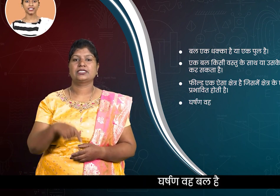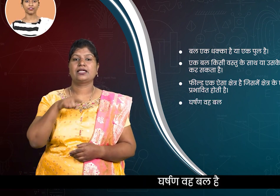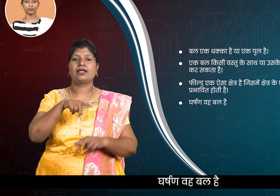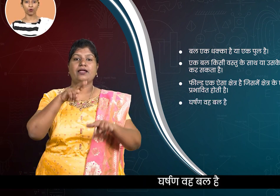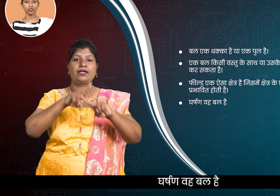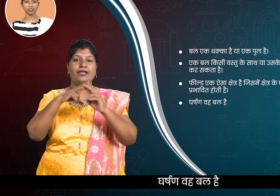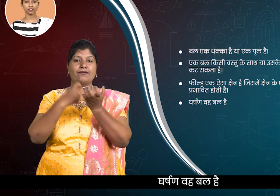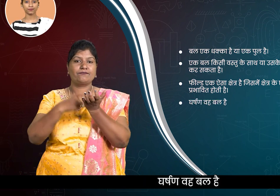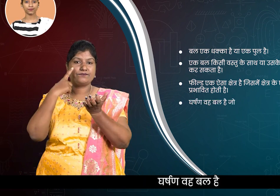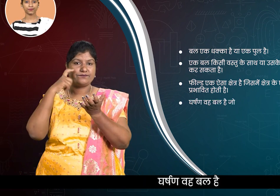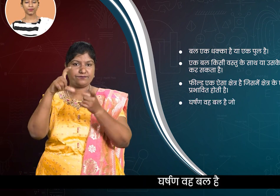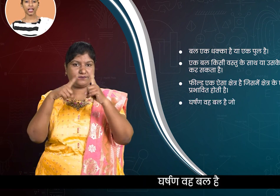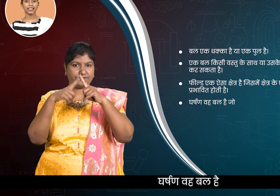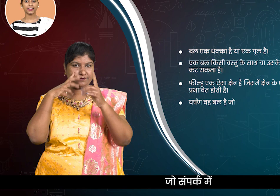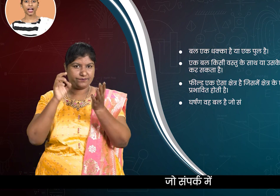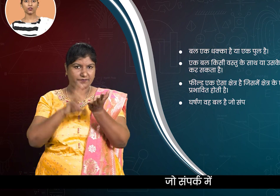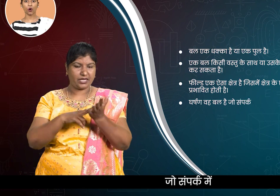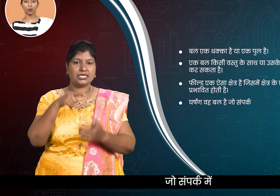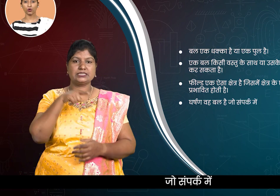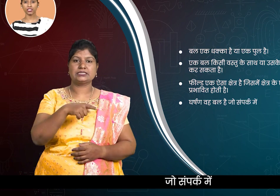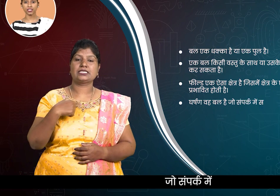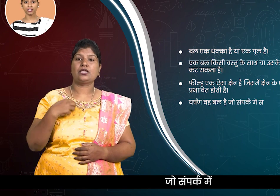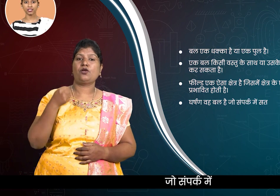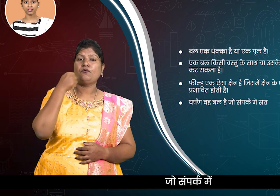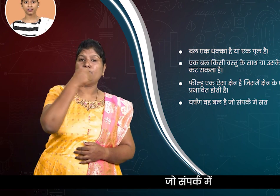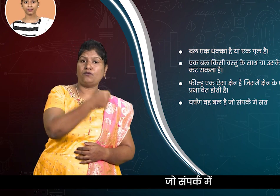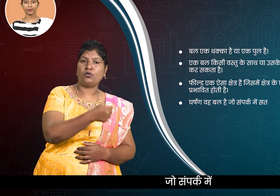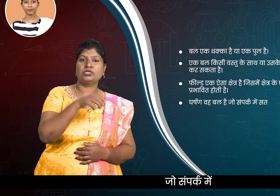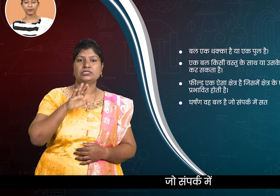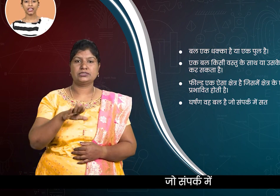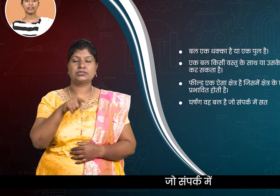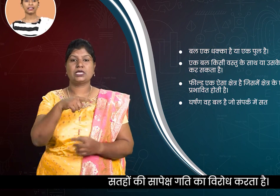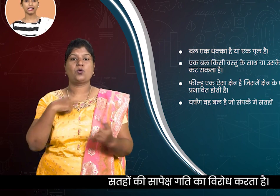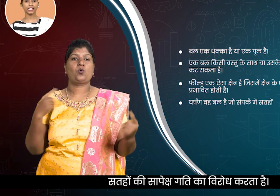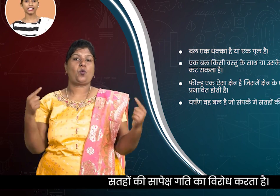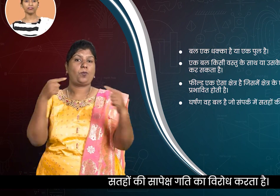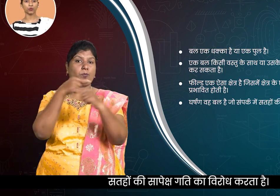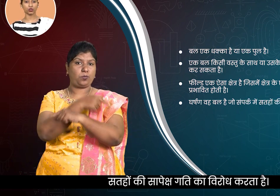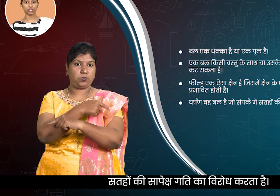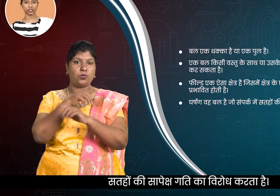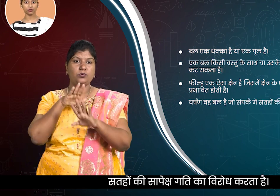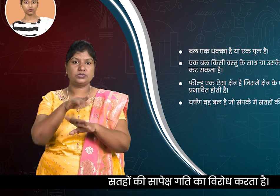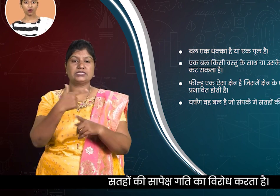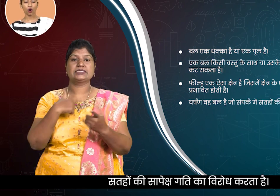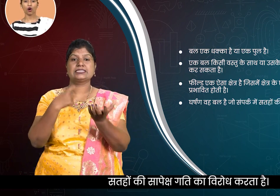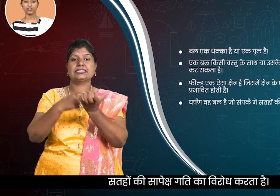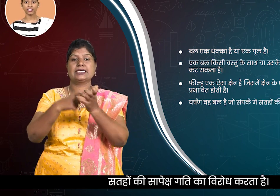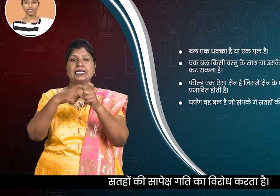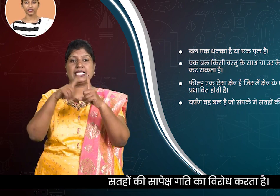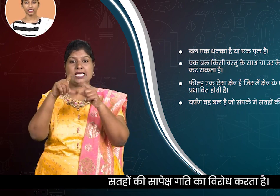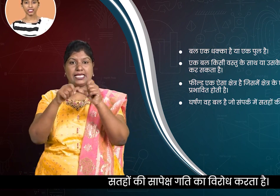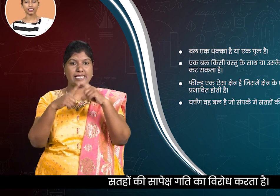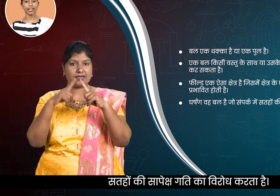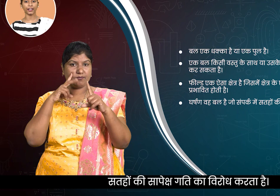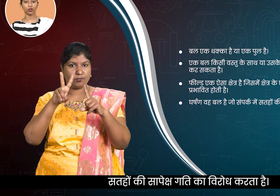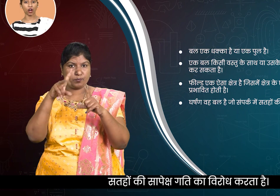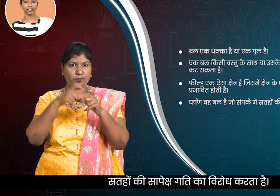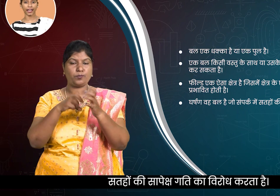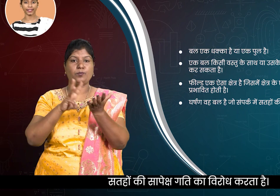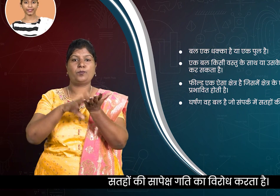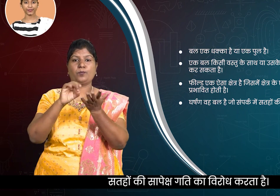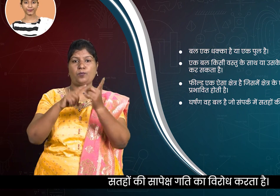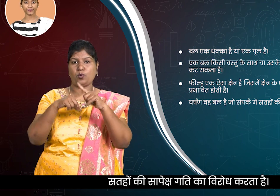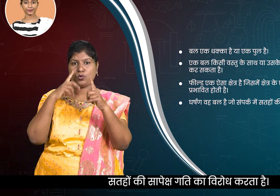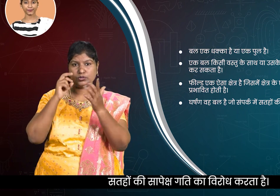घर्षण वो बल है जो संपर्क में सतहों की सापेक्ष गति का विरोध करता है।